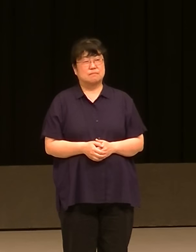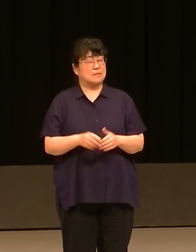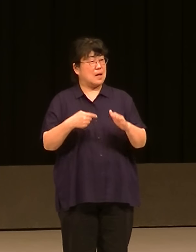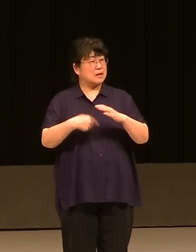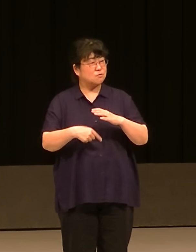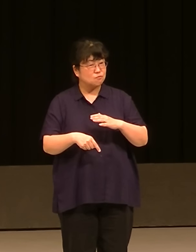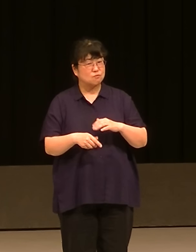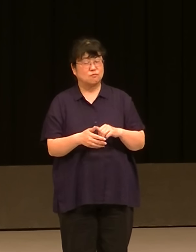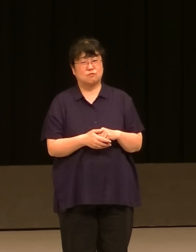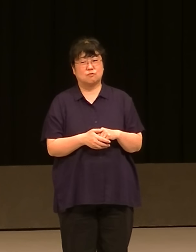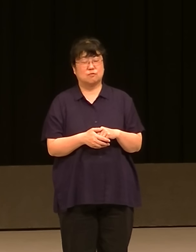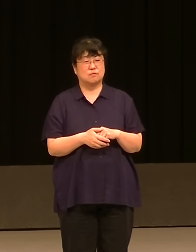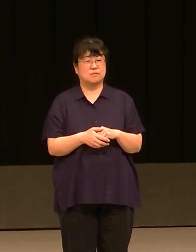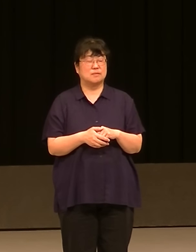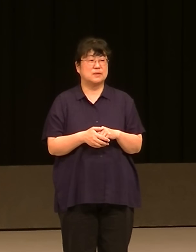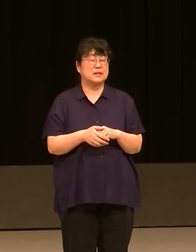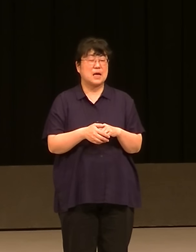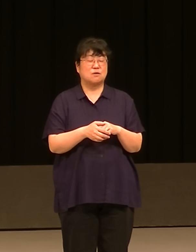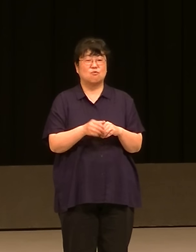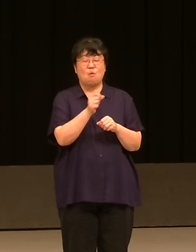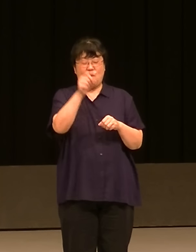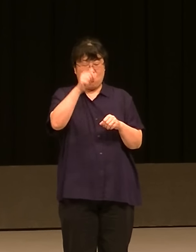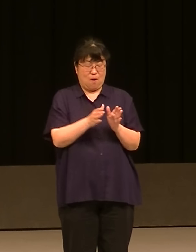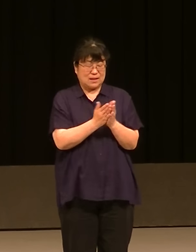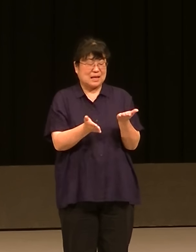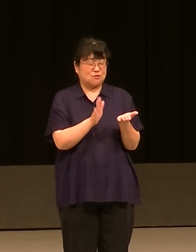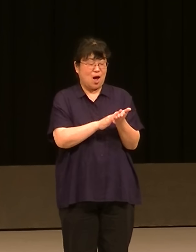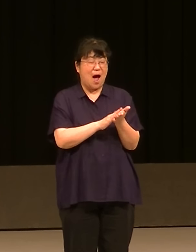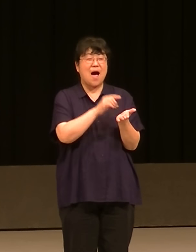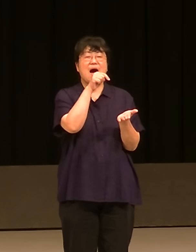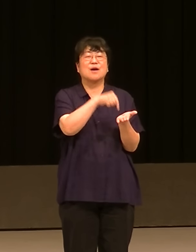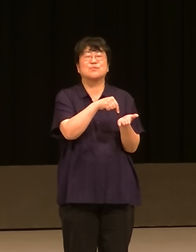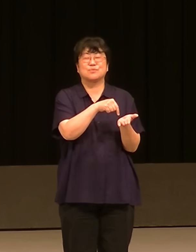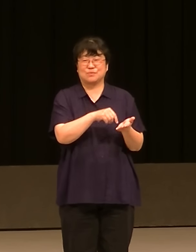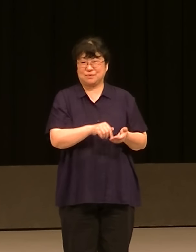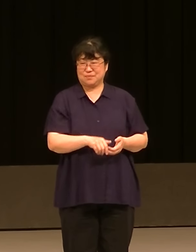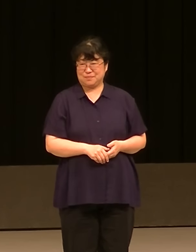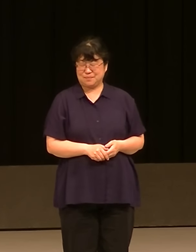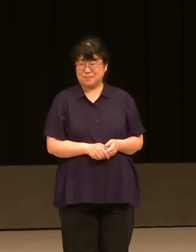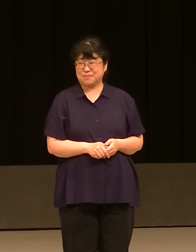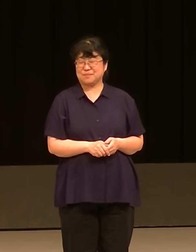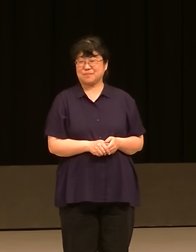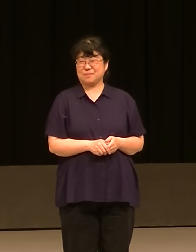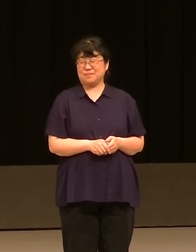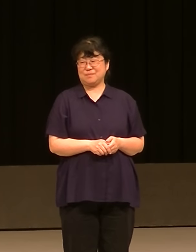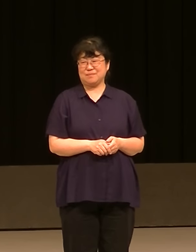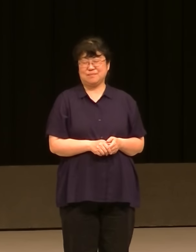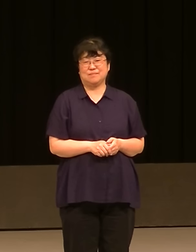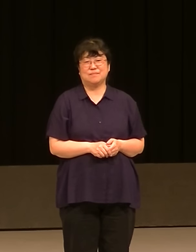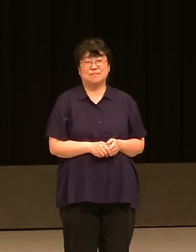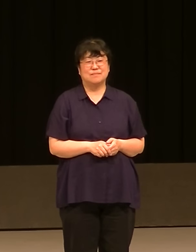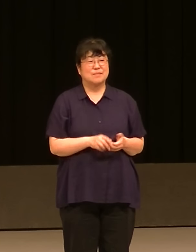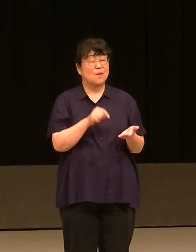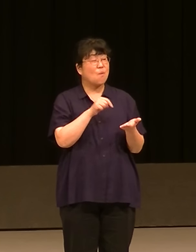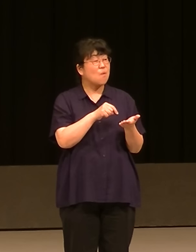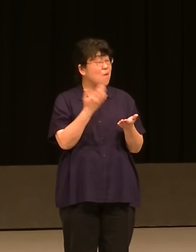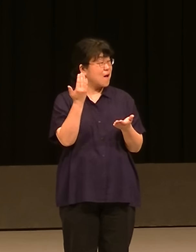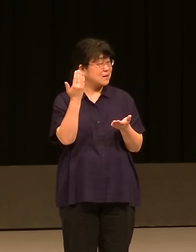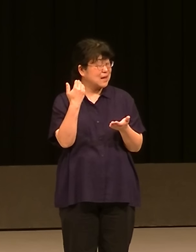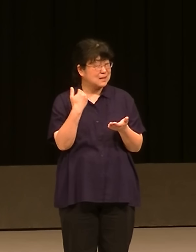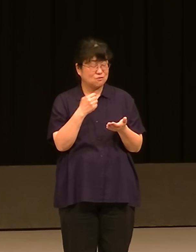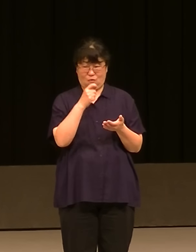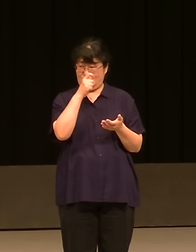といえば創世書に書いてあるのでございます。これはあのこっちの方はさっきの旧